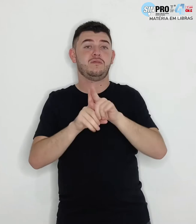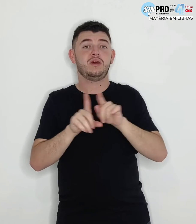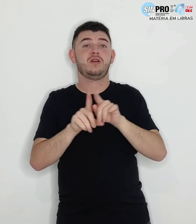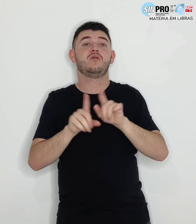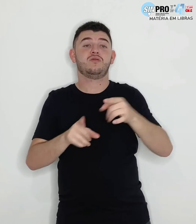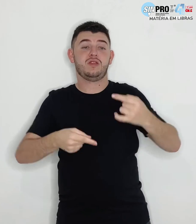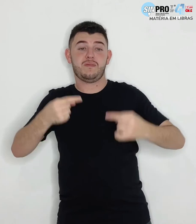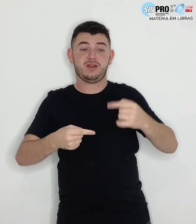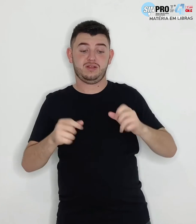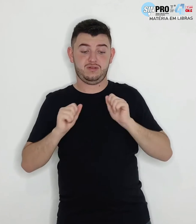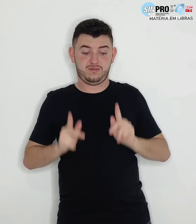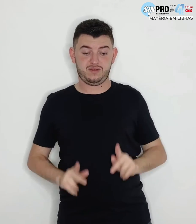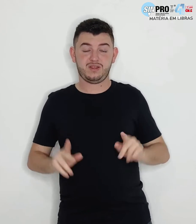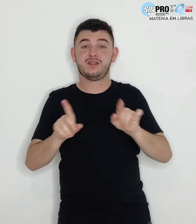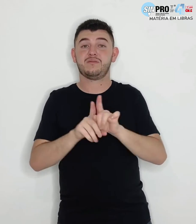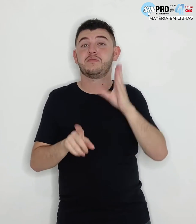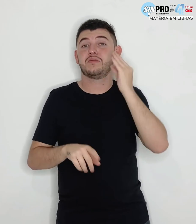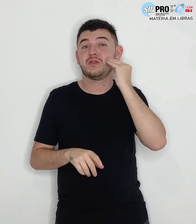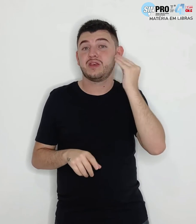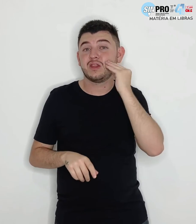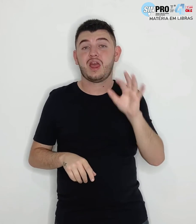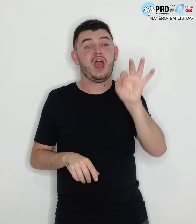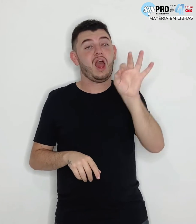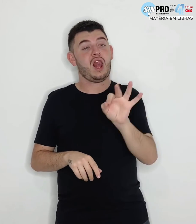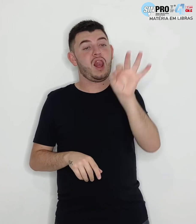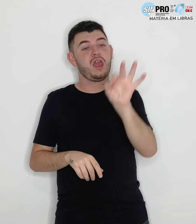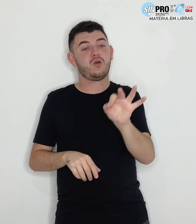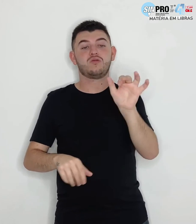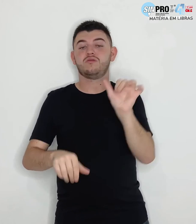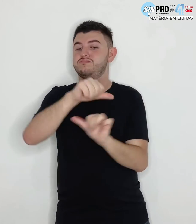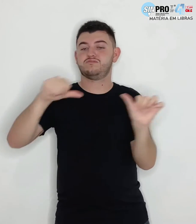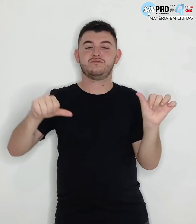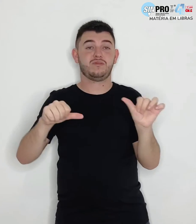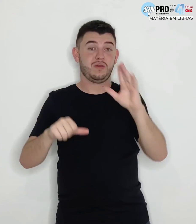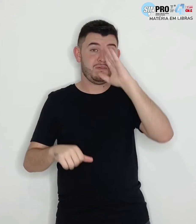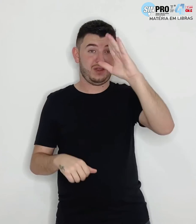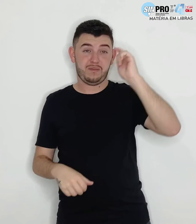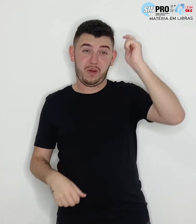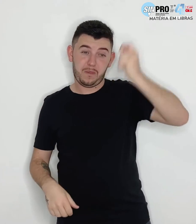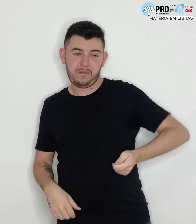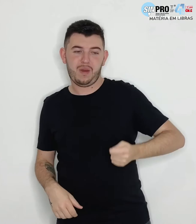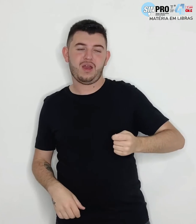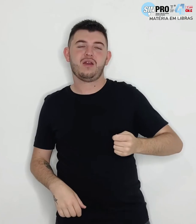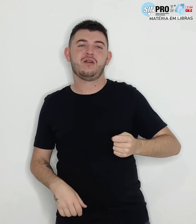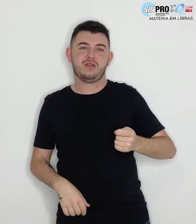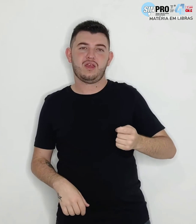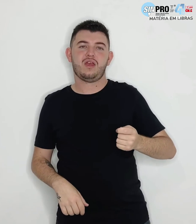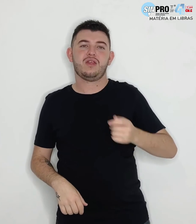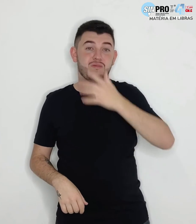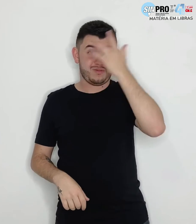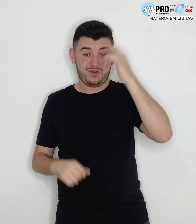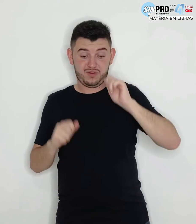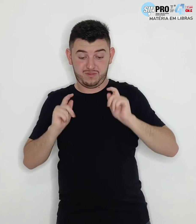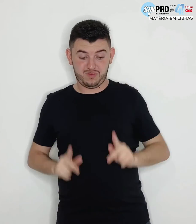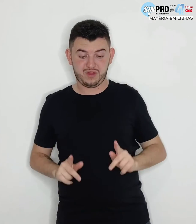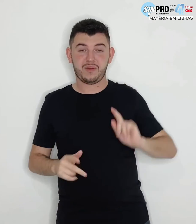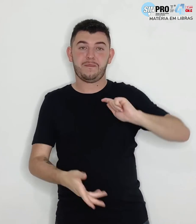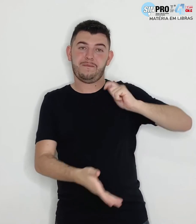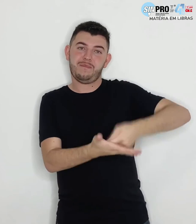da aposentadoria e também para tentar reverter a alteração das alíquotas, principalmente impostas aos aposentados. De